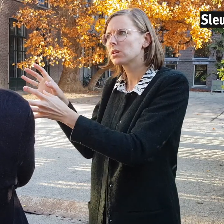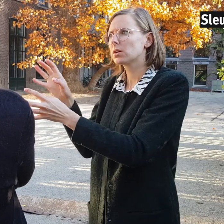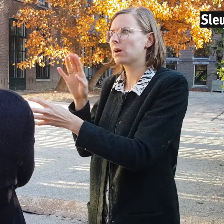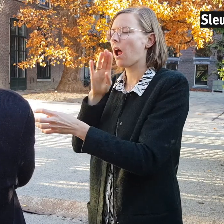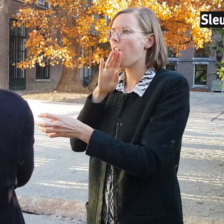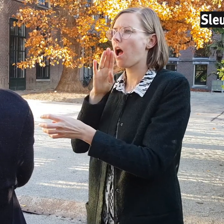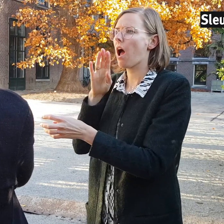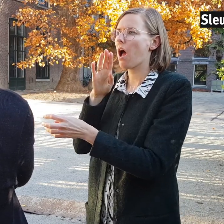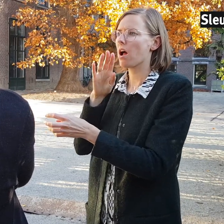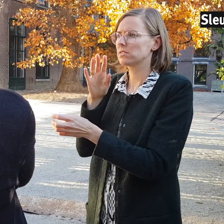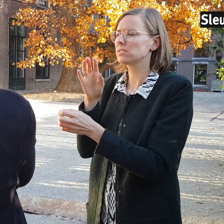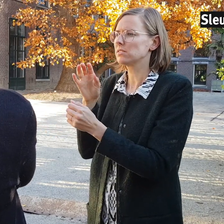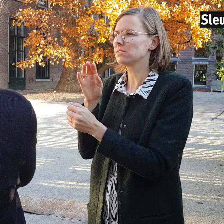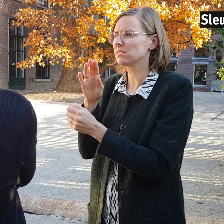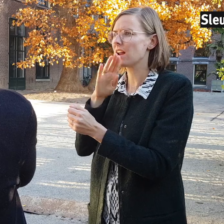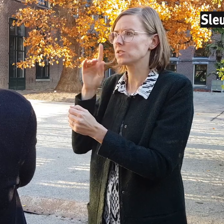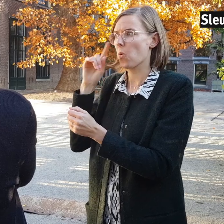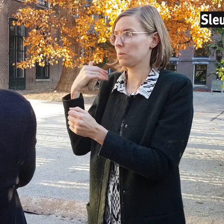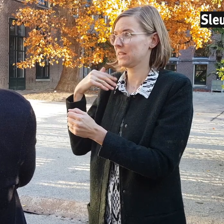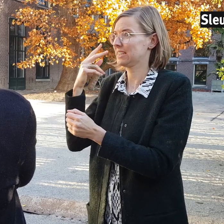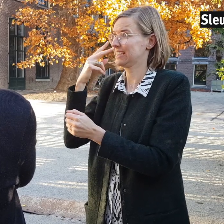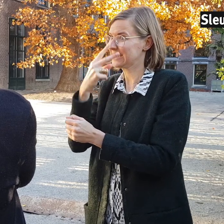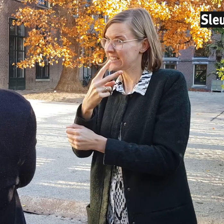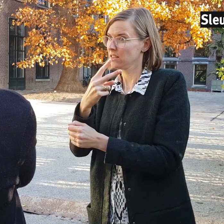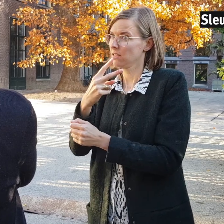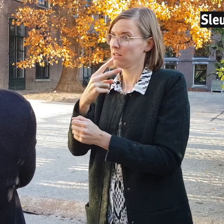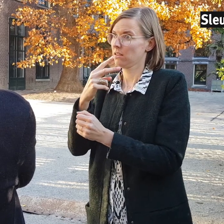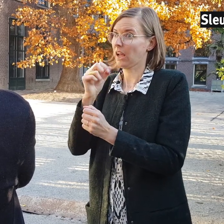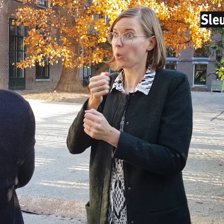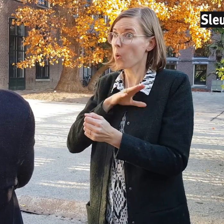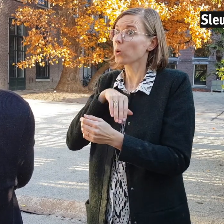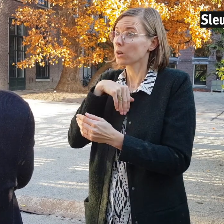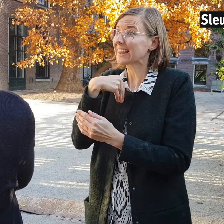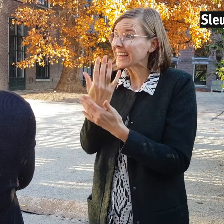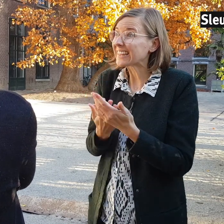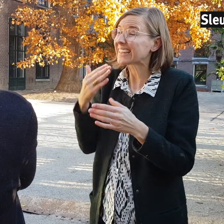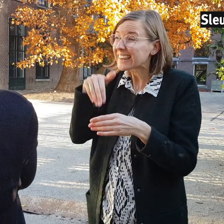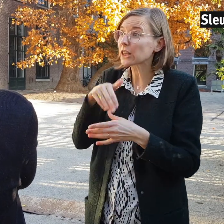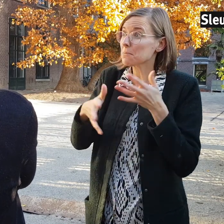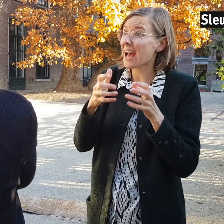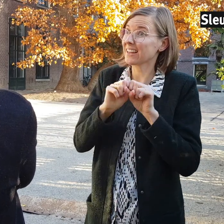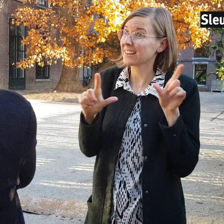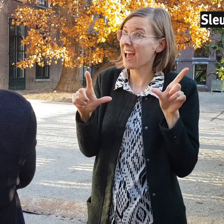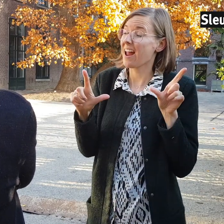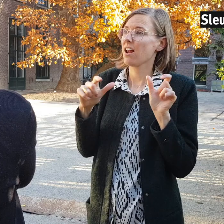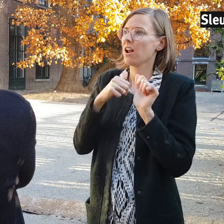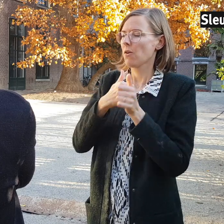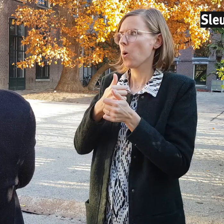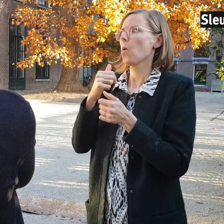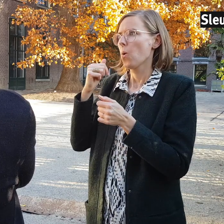En gedichten zijn een heel belangrijke uiting in taal en horende mensen nemen gedichten, nemen poëzie ook heel erg serieus. Dus